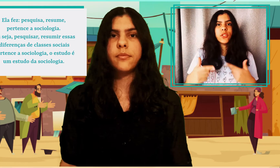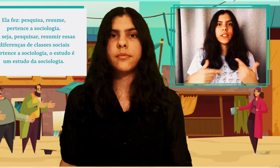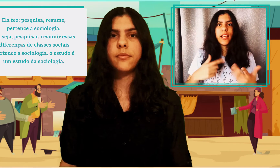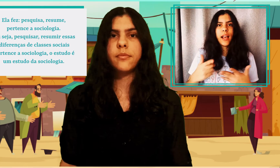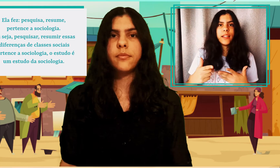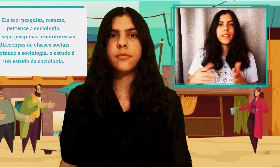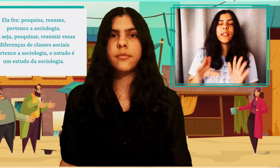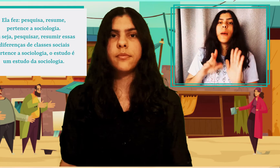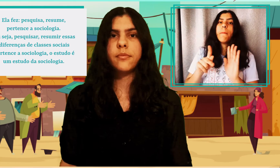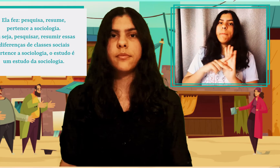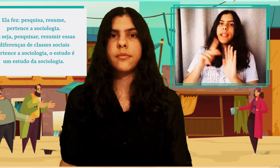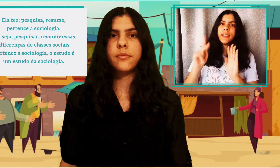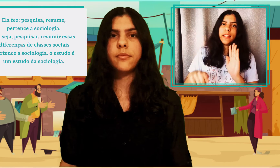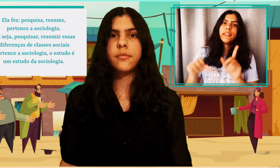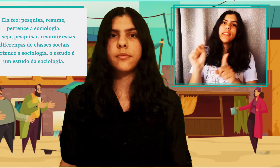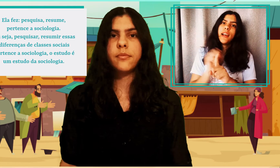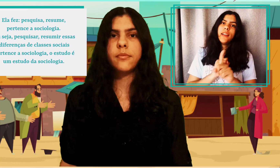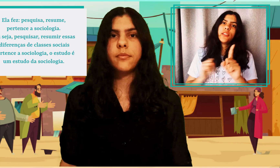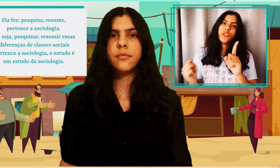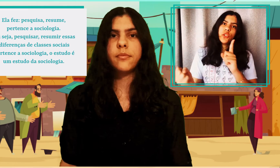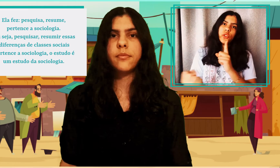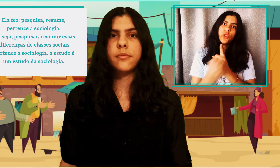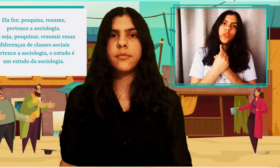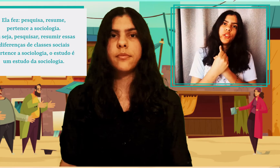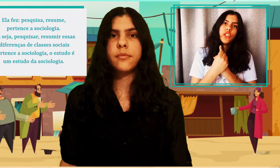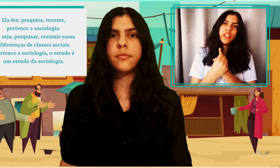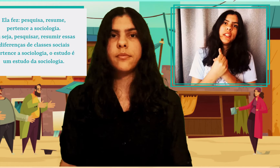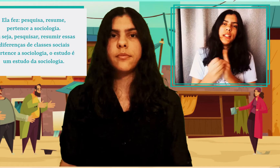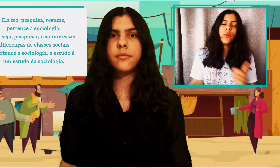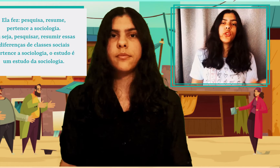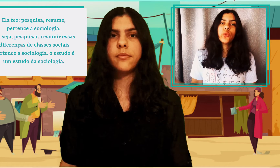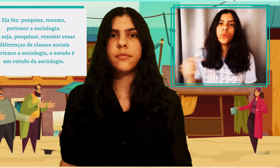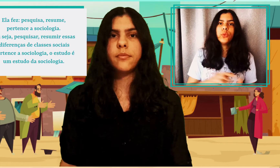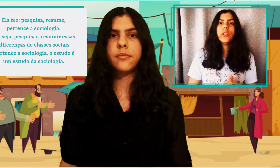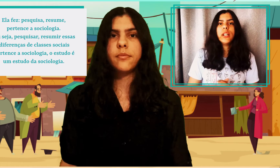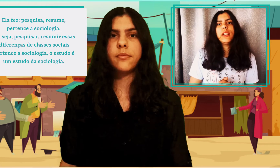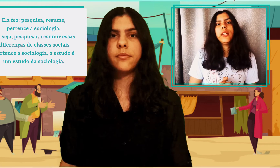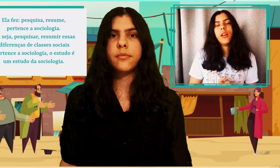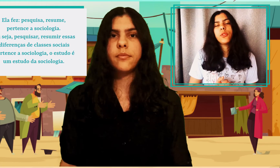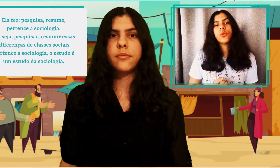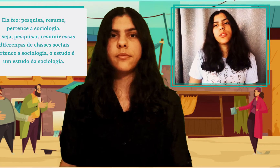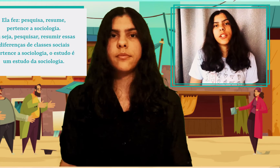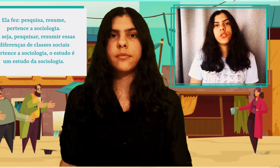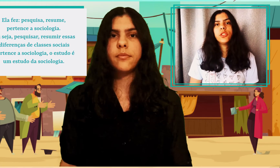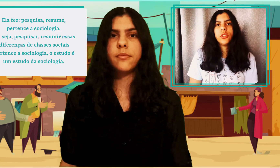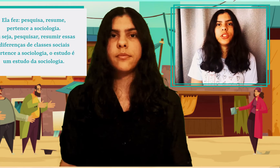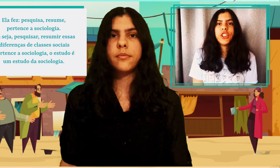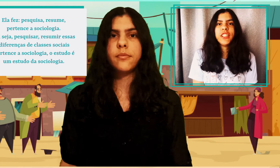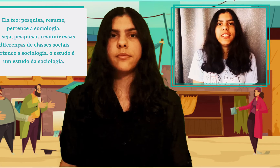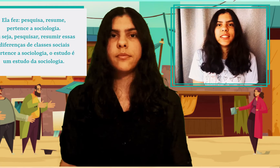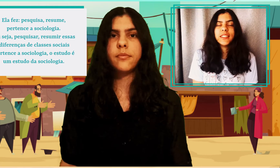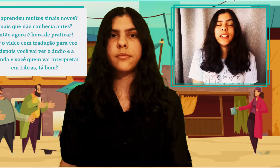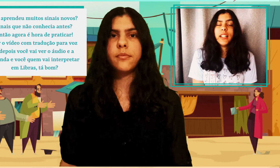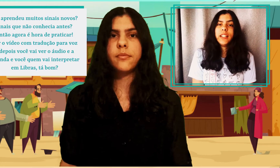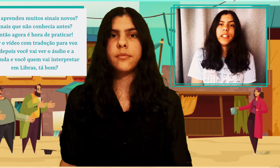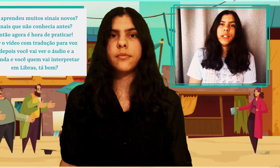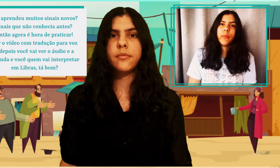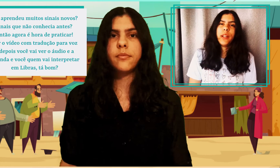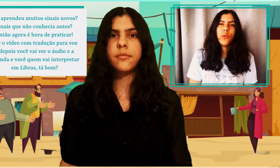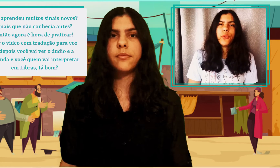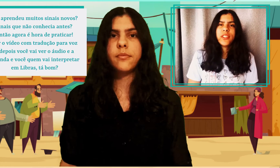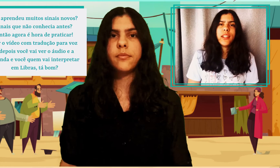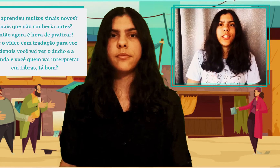classes sociais, pertence à sociologia, né? O estudo é um estudo da sociologia. E